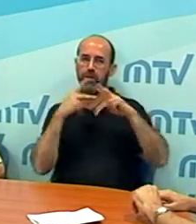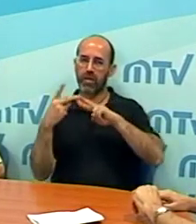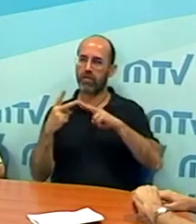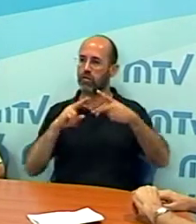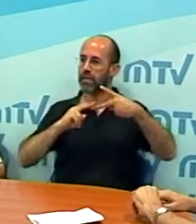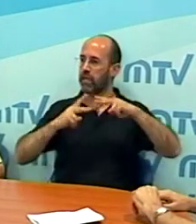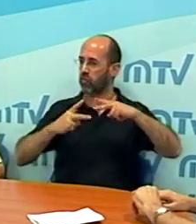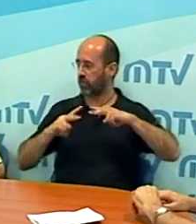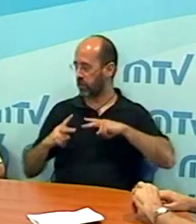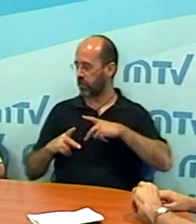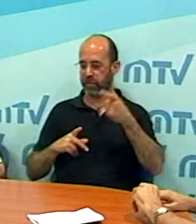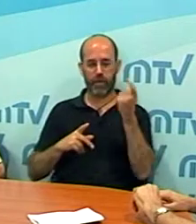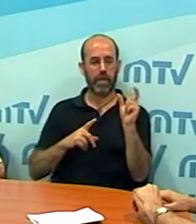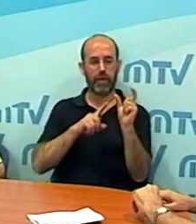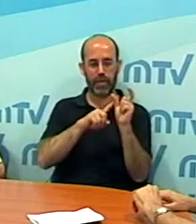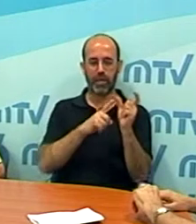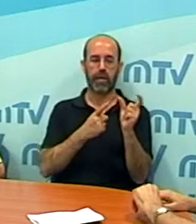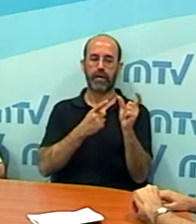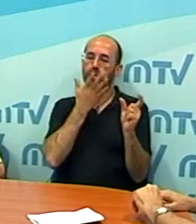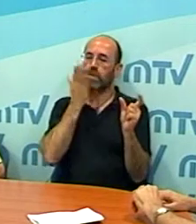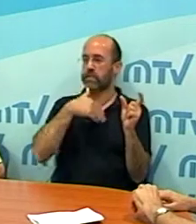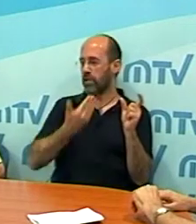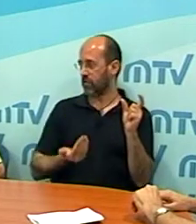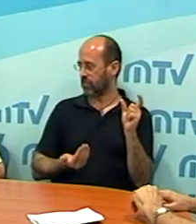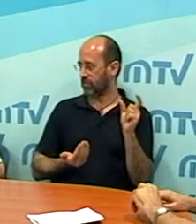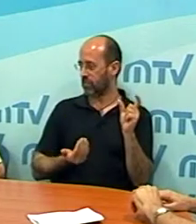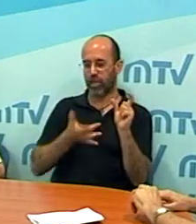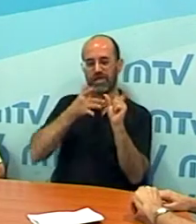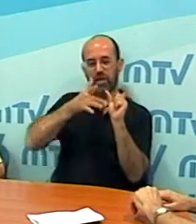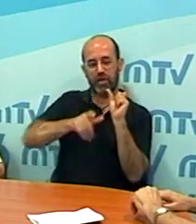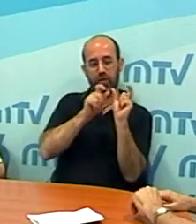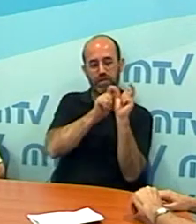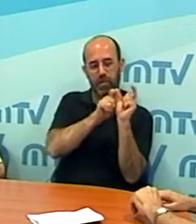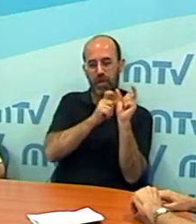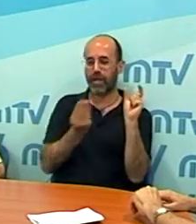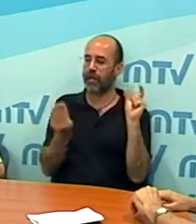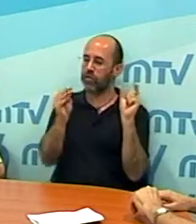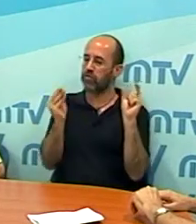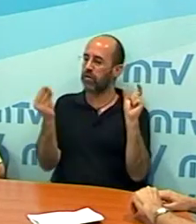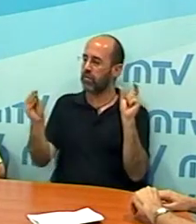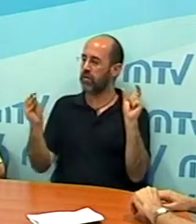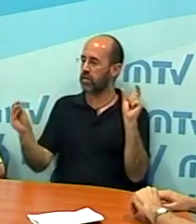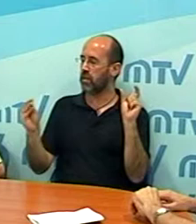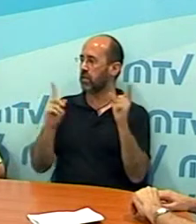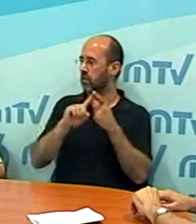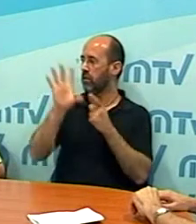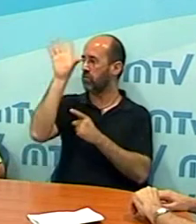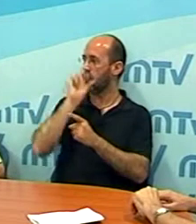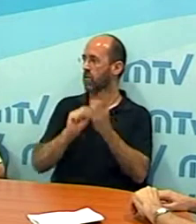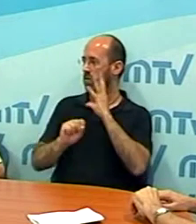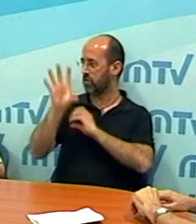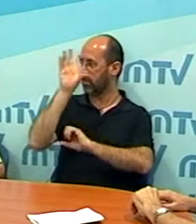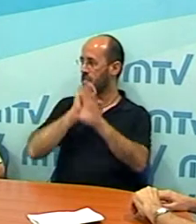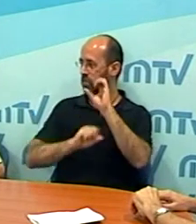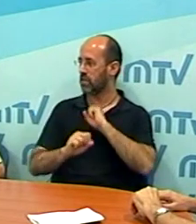hay una interpretación, no una traducción. Es decir, hay palabras que no tienen signo, pero el significado de esa palabra es donde tú le vas poniendo el signo, con lo cual